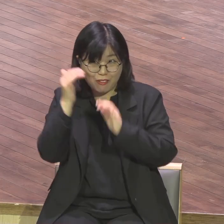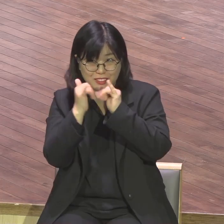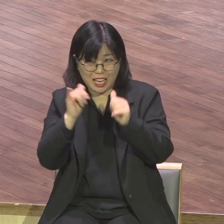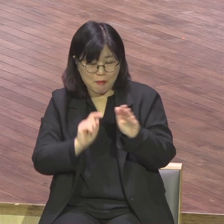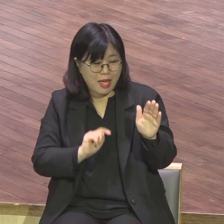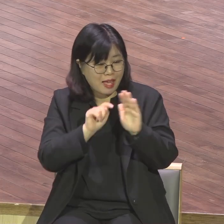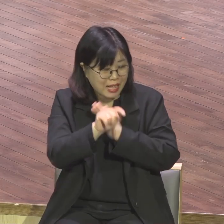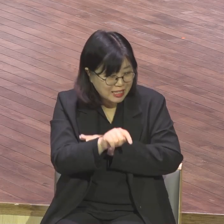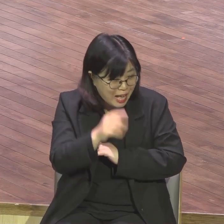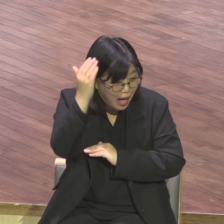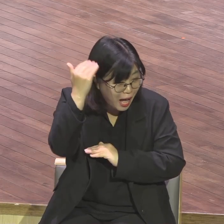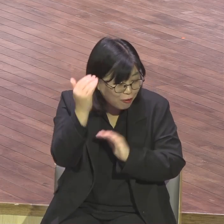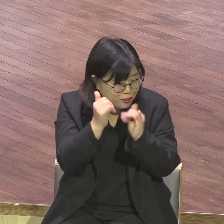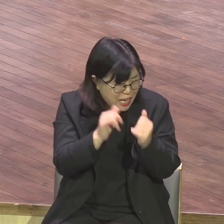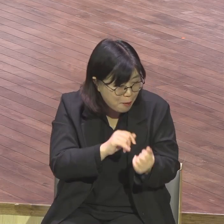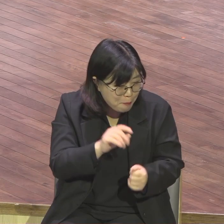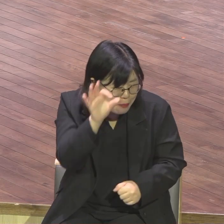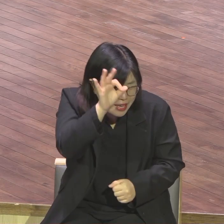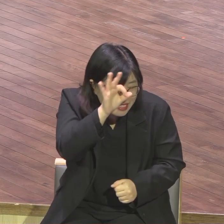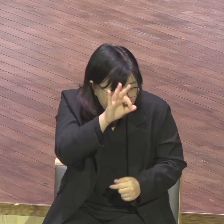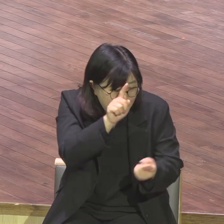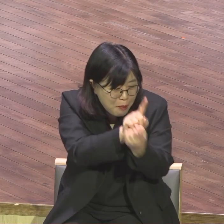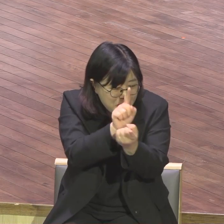선교도 정말 갱신하고